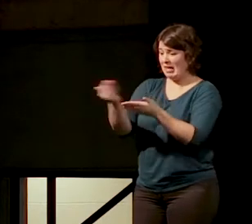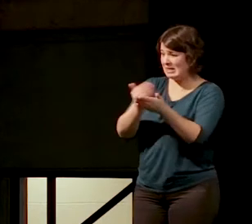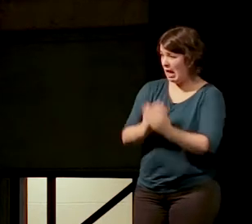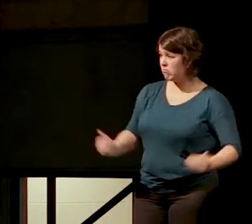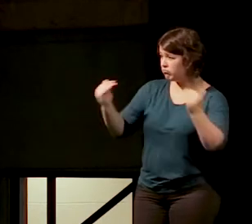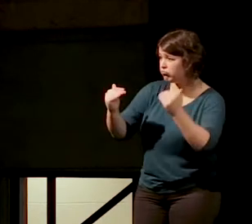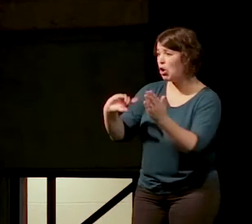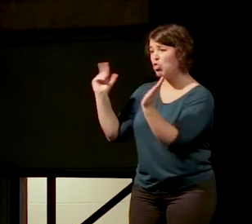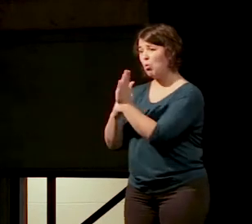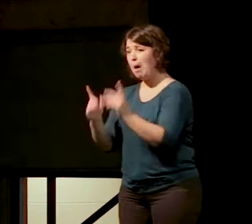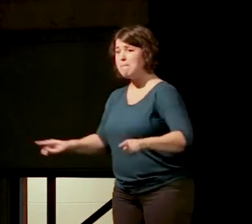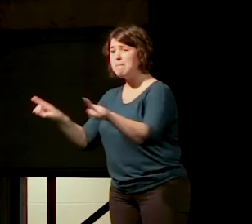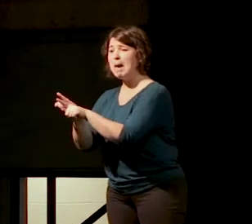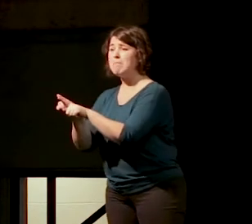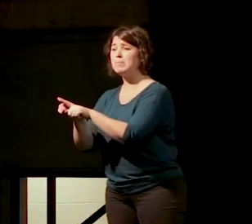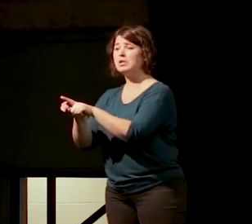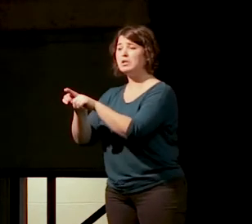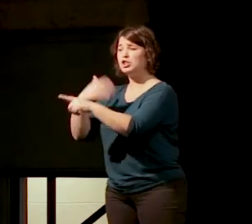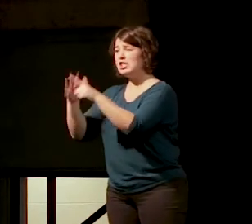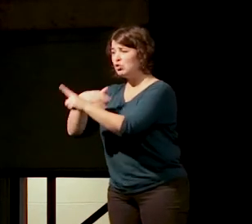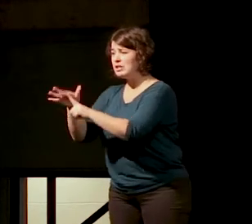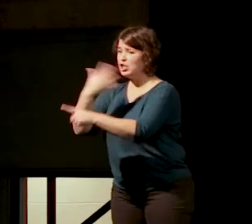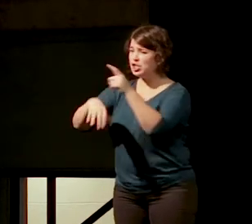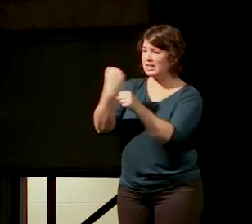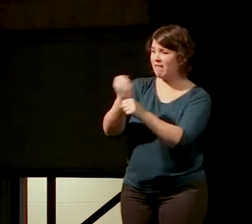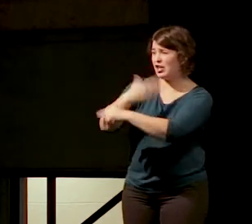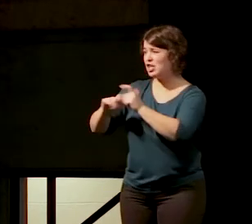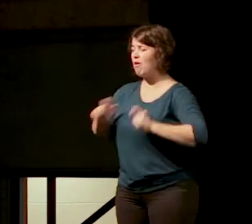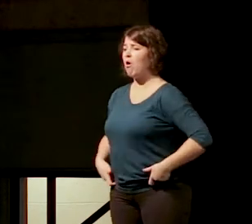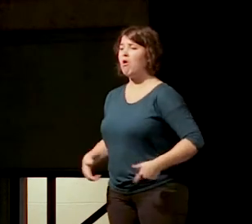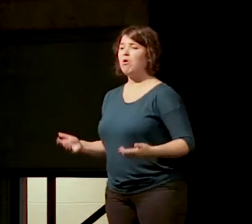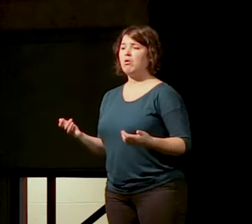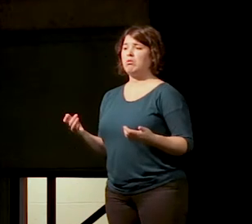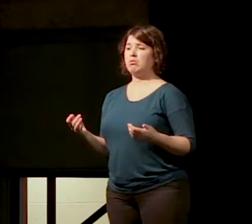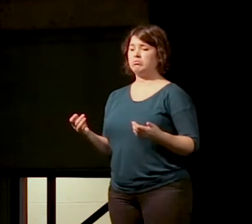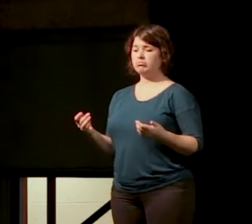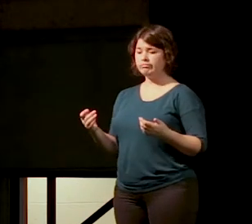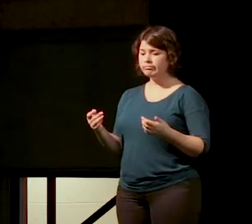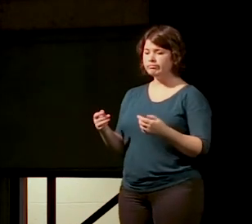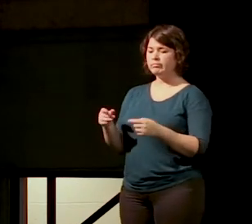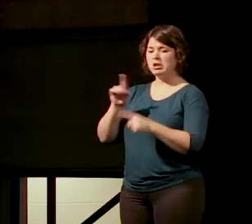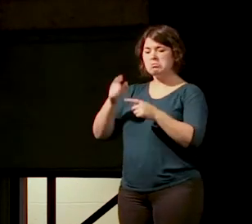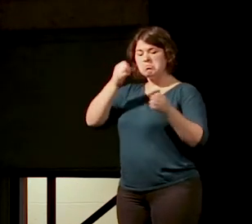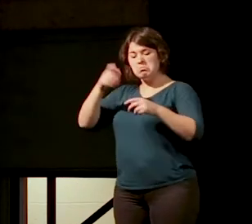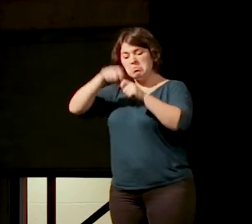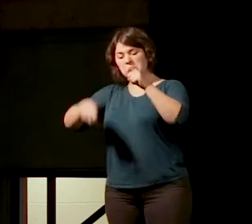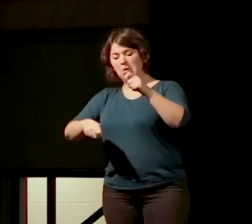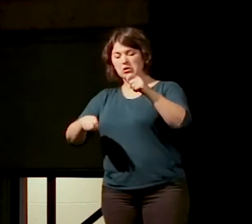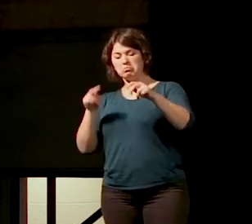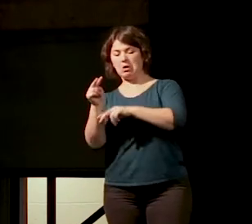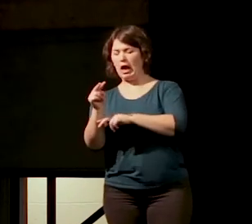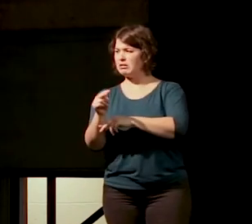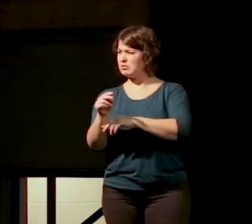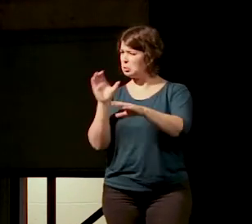salariale, pour les droits dans la société, au travail, dans les écoles, pour lutter contre les stéréotypes? Comment